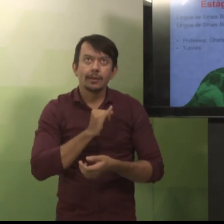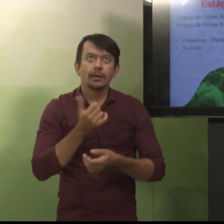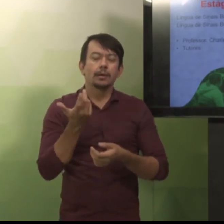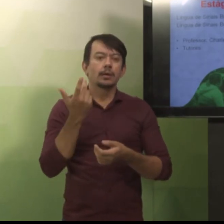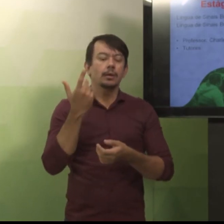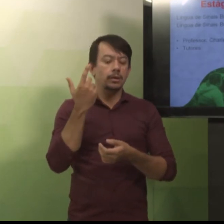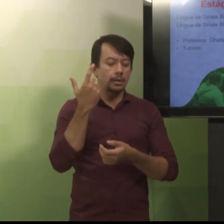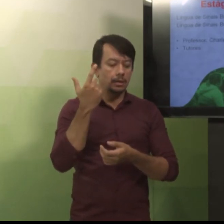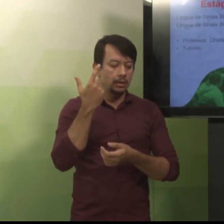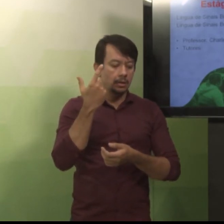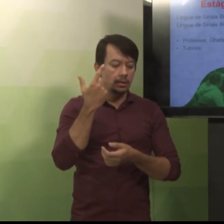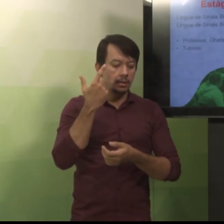Itamarandiba,